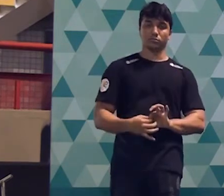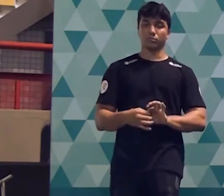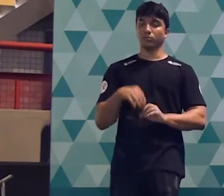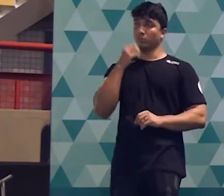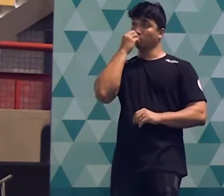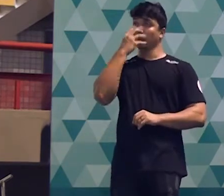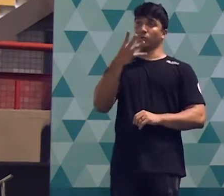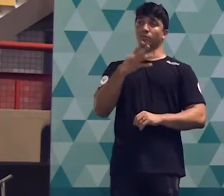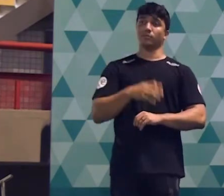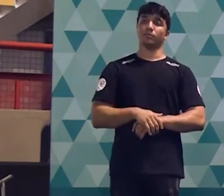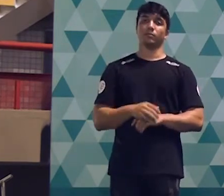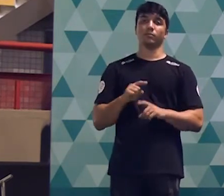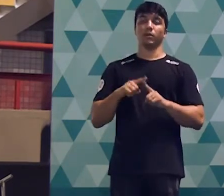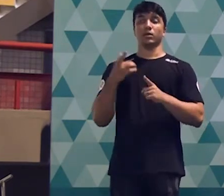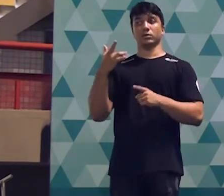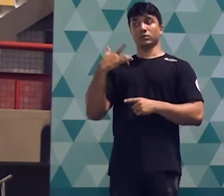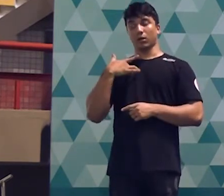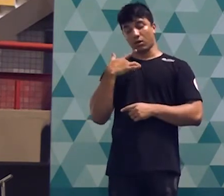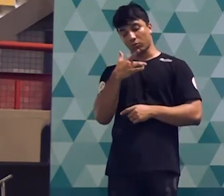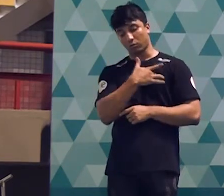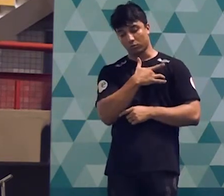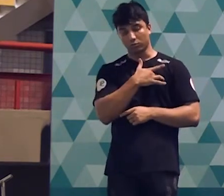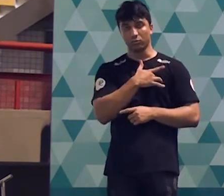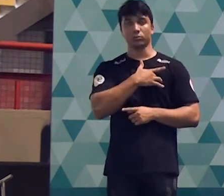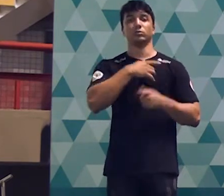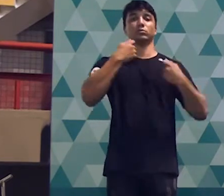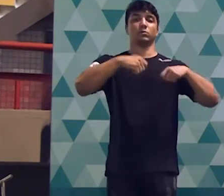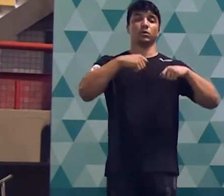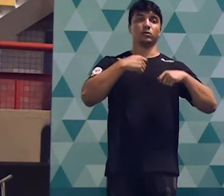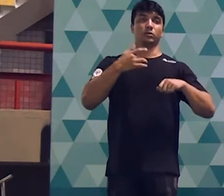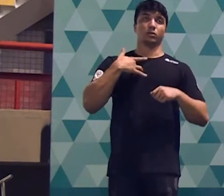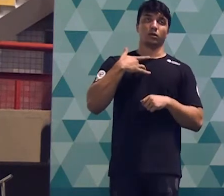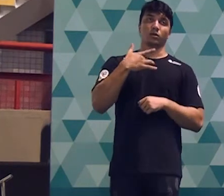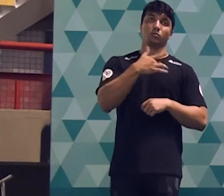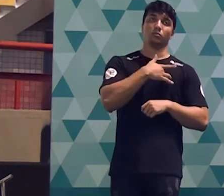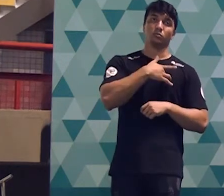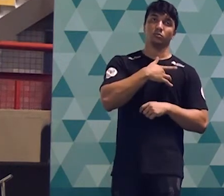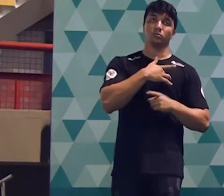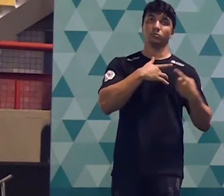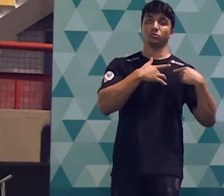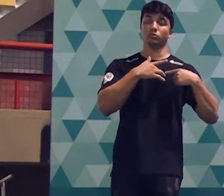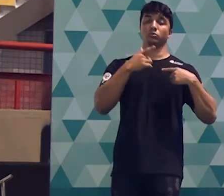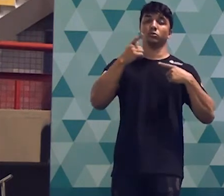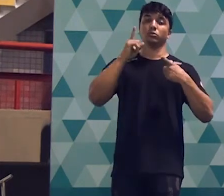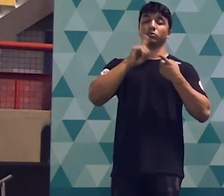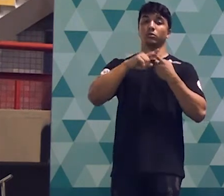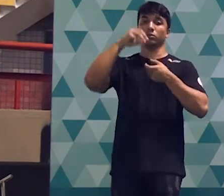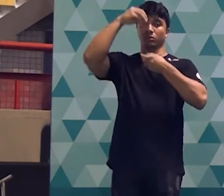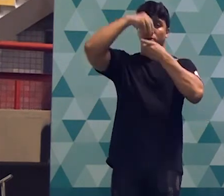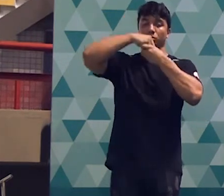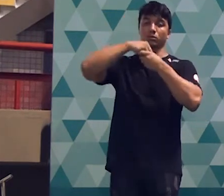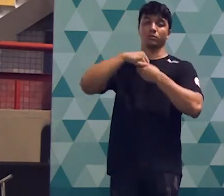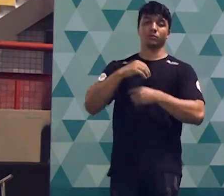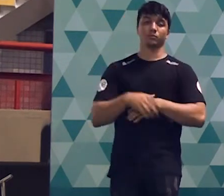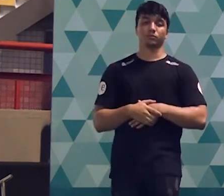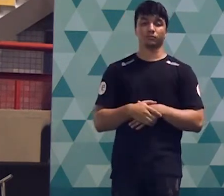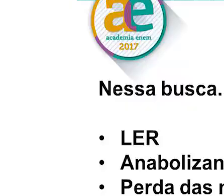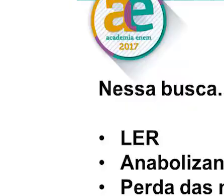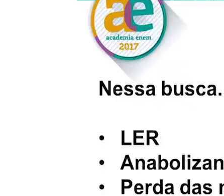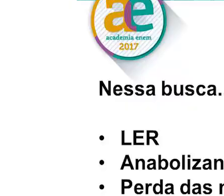show. Mas com saúde, né? Qual é essa beleza principal? É a beleza de dentro para